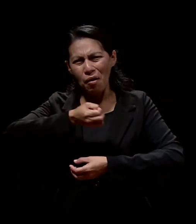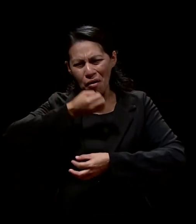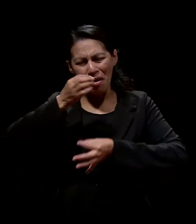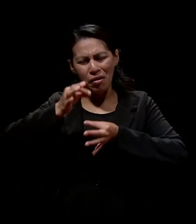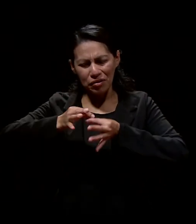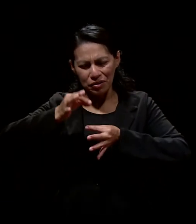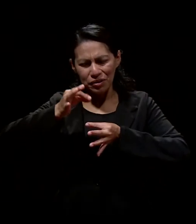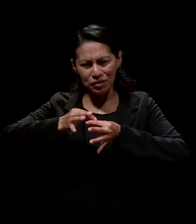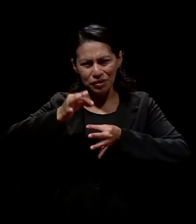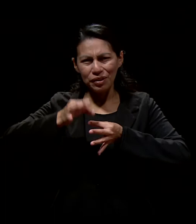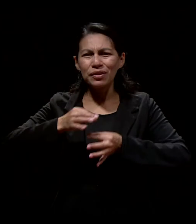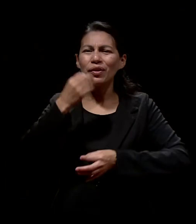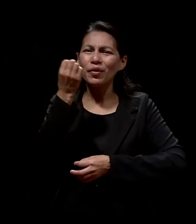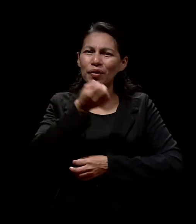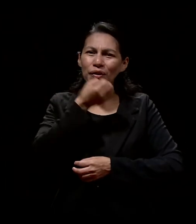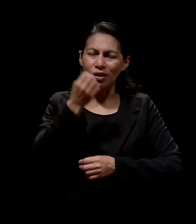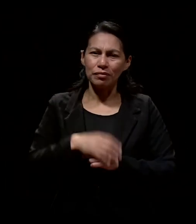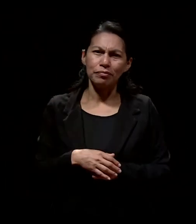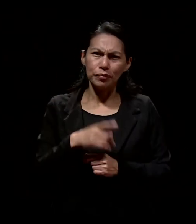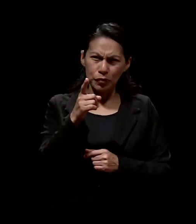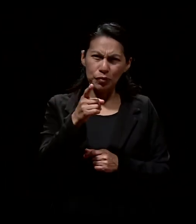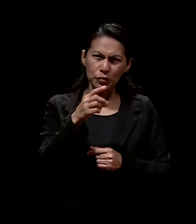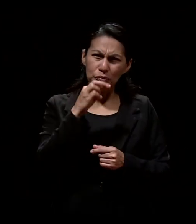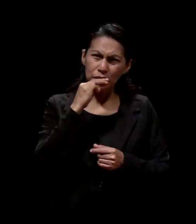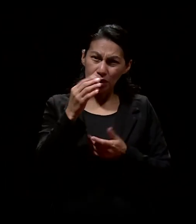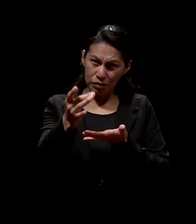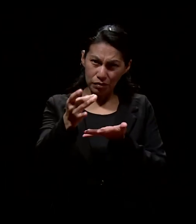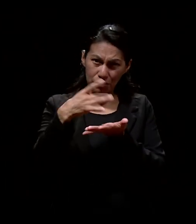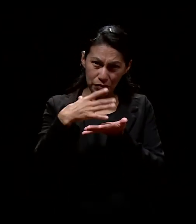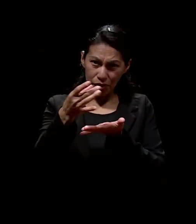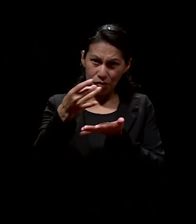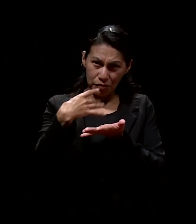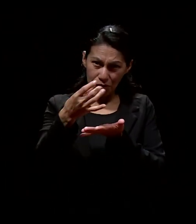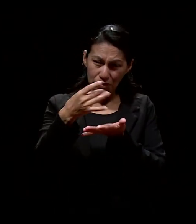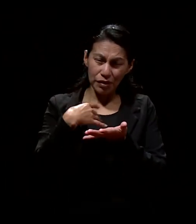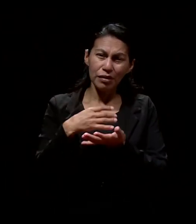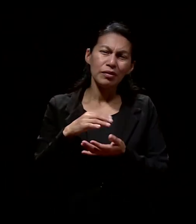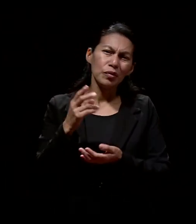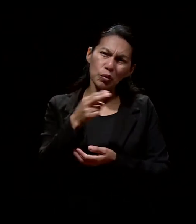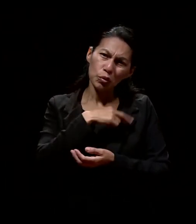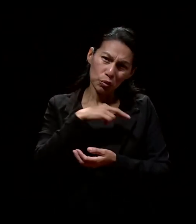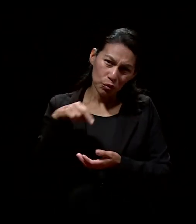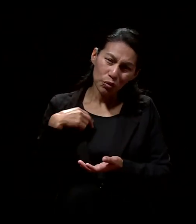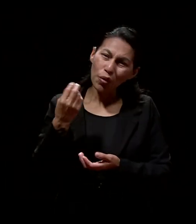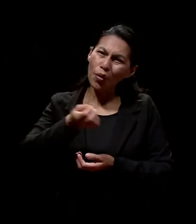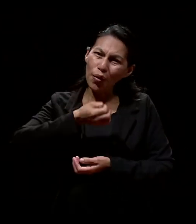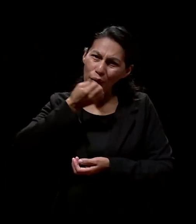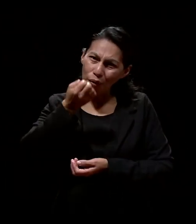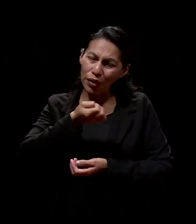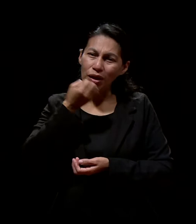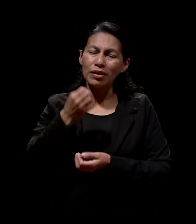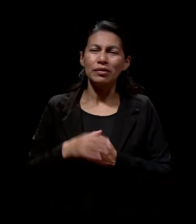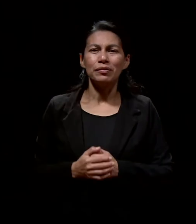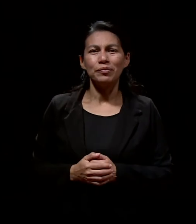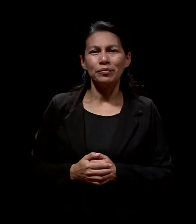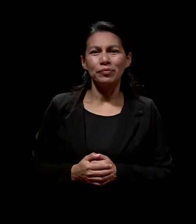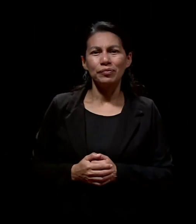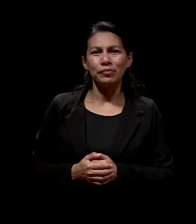envía tus agradecimientos y nosotros estaremos orando por ellos. Esto